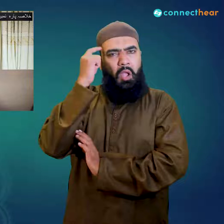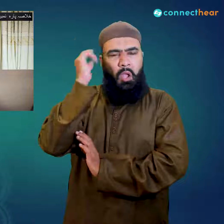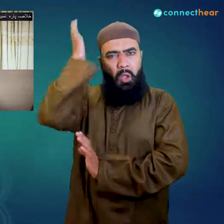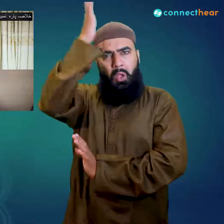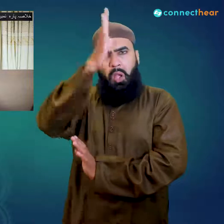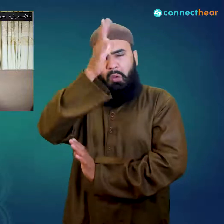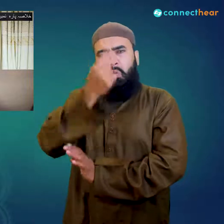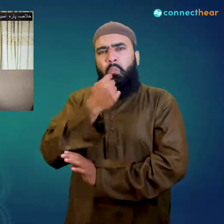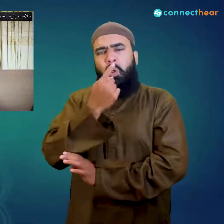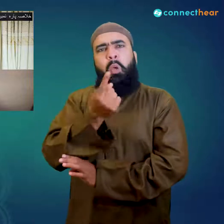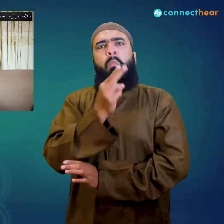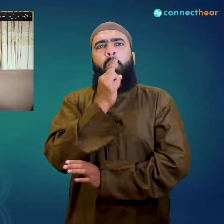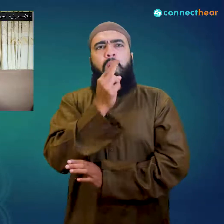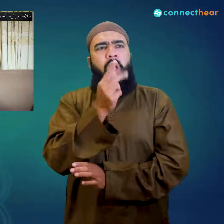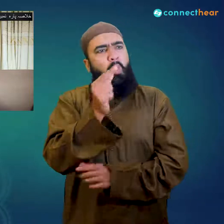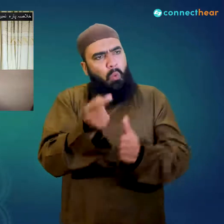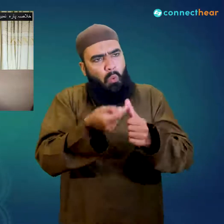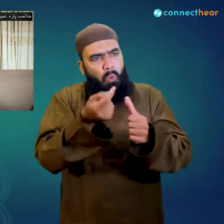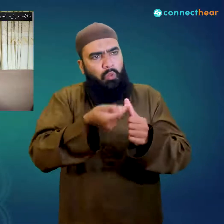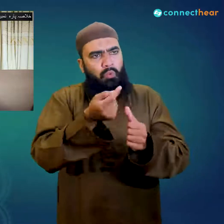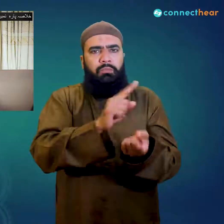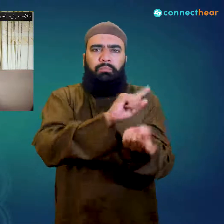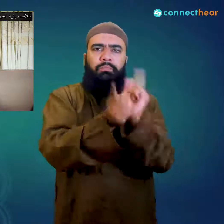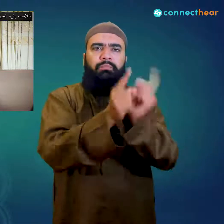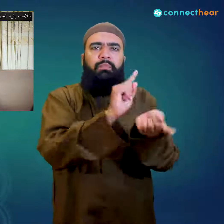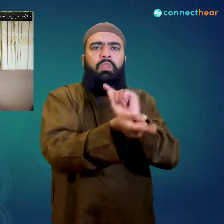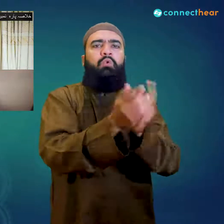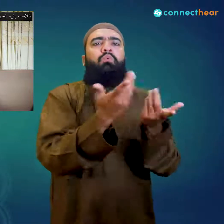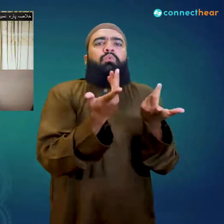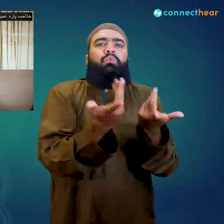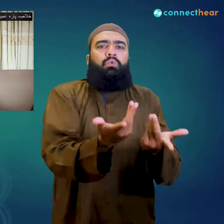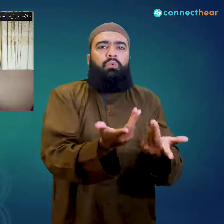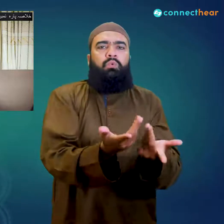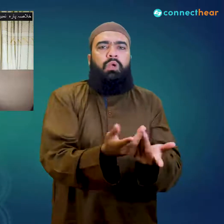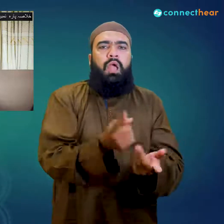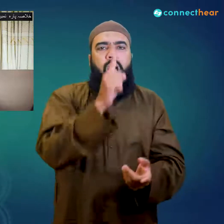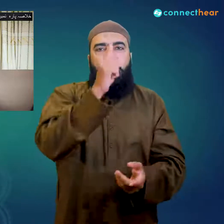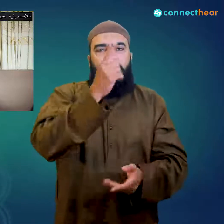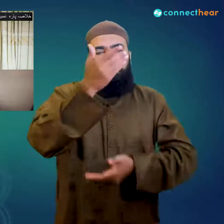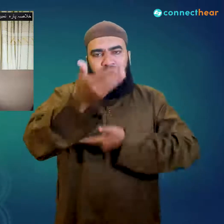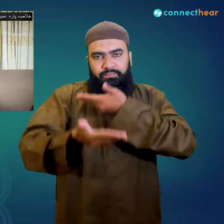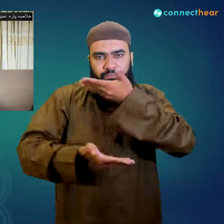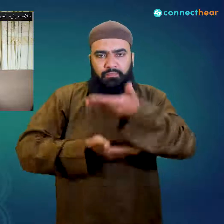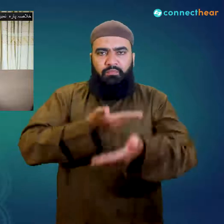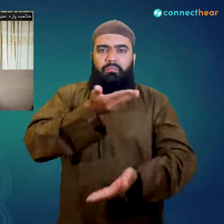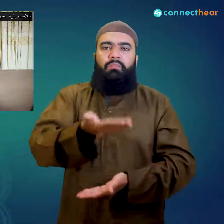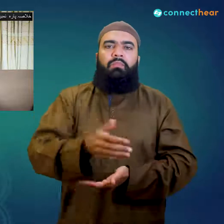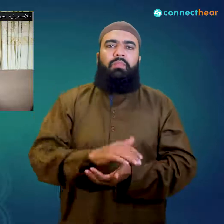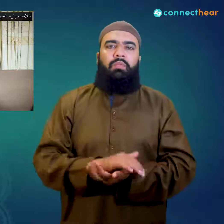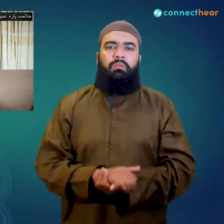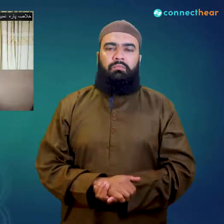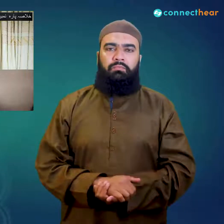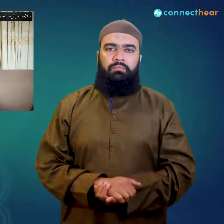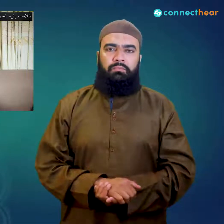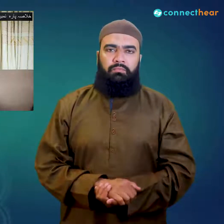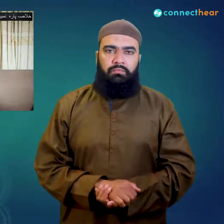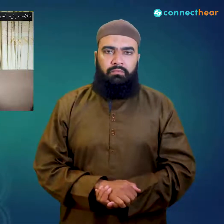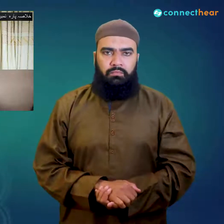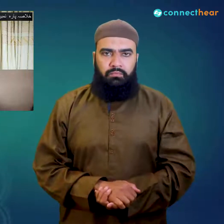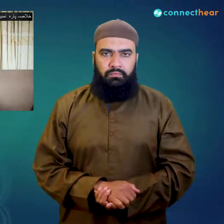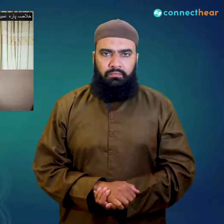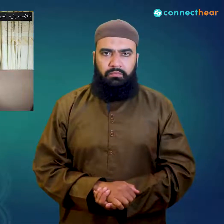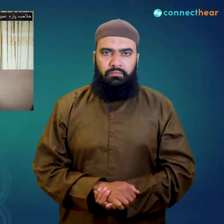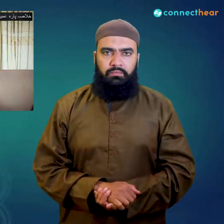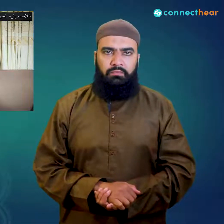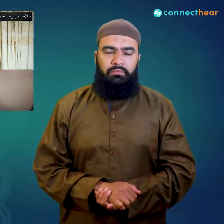لاتے ہیں کبھی کوئی چیز لے آتے ہیں، تو اللہ رب العزت نے ایک اور مقام پر فرمایا، وَإِذَا بَدَّلْنَا آیَةً مَّكَانَ